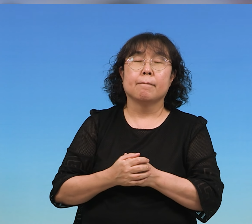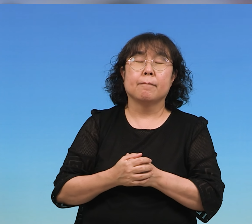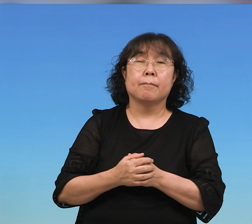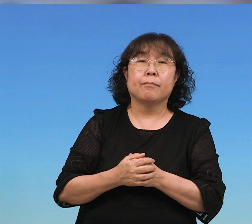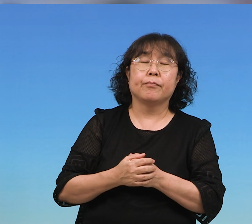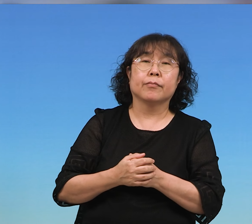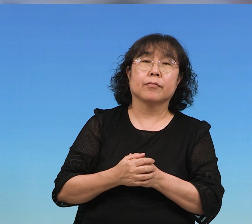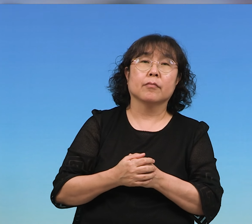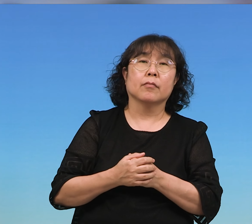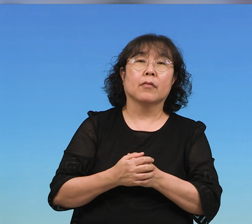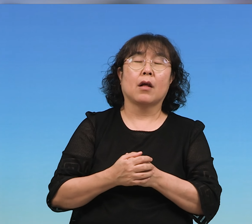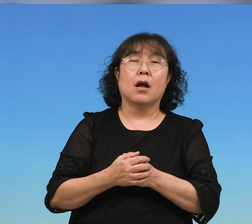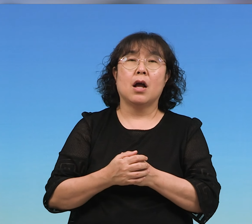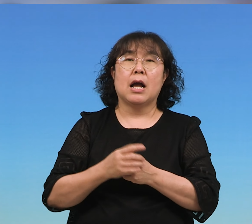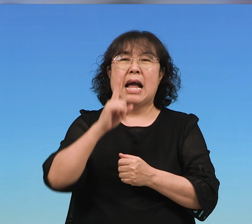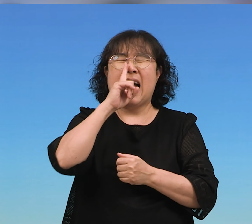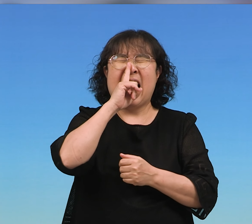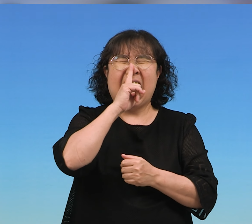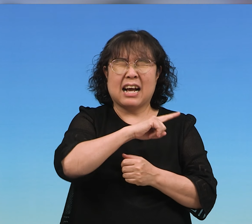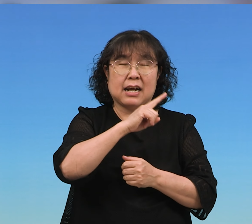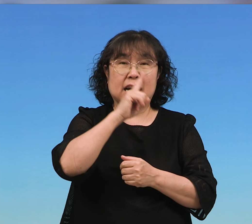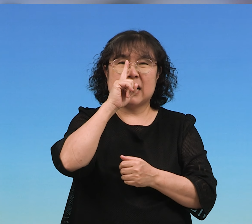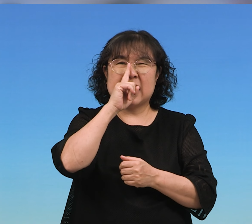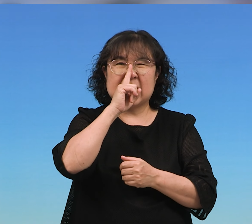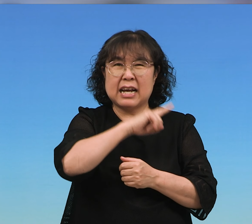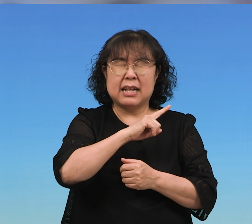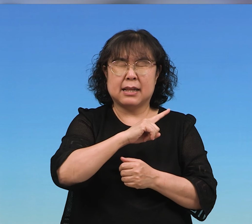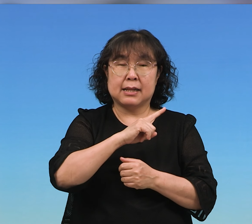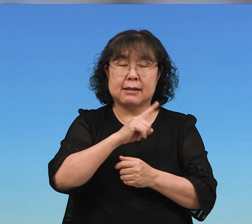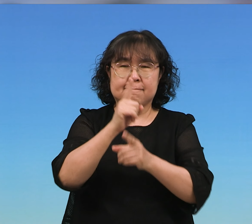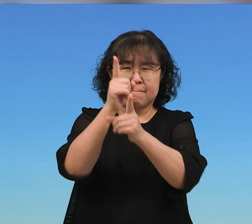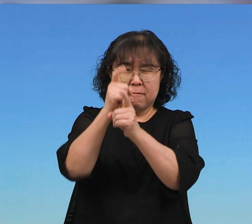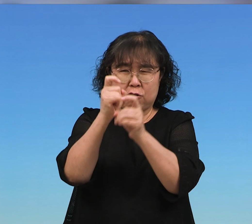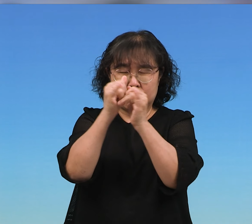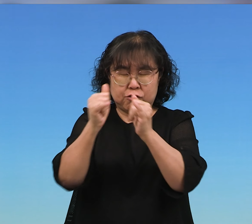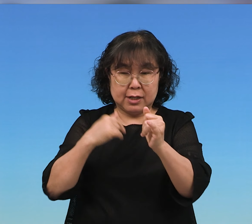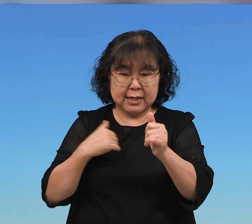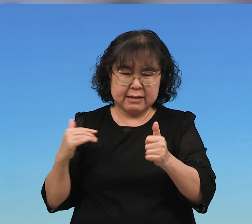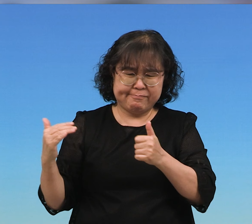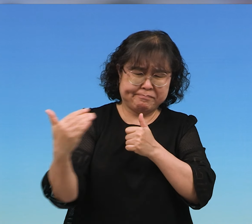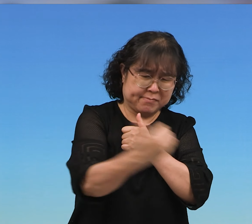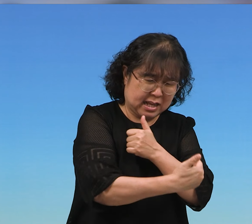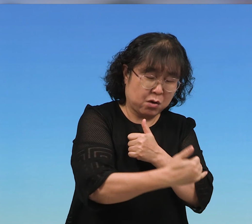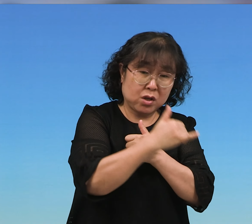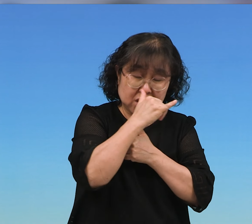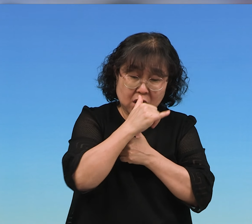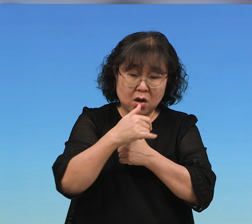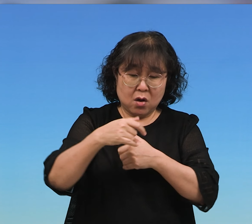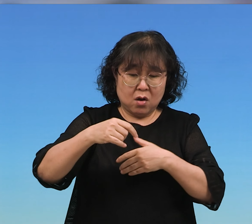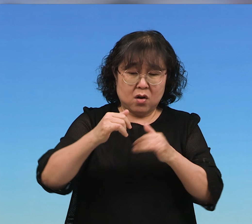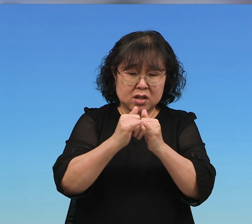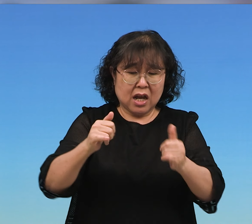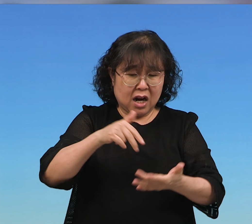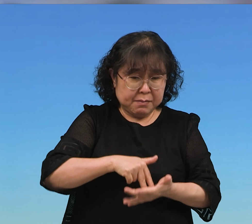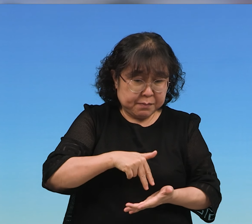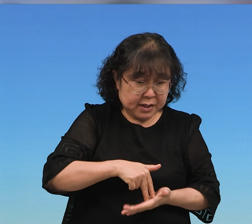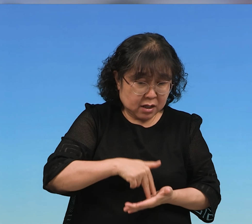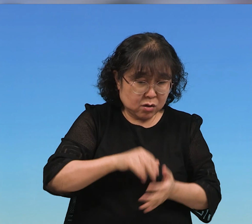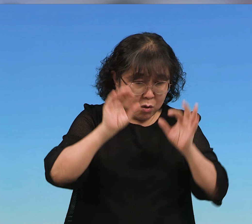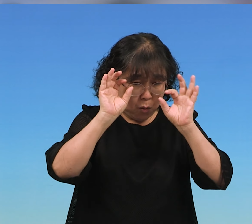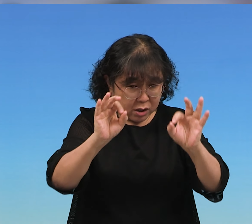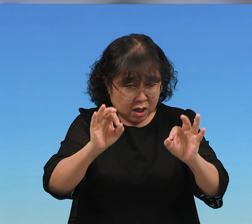그 악한 적들이 자기를 잡으려고 애워싸고 있는 그 상황에서 그 육안으로만 보면은 절망이죠.